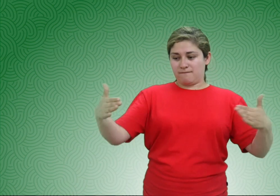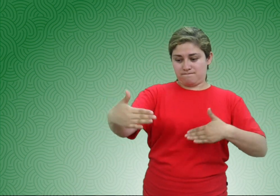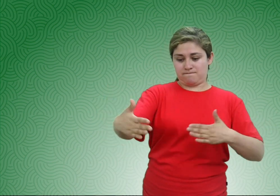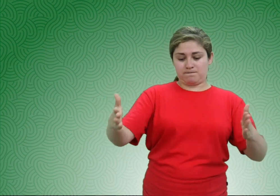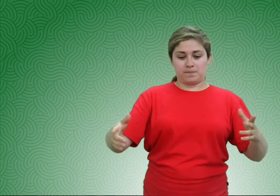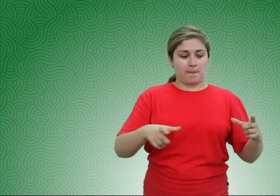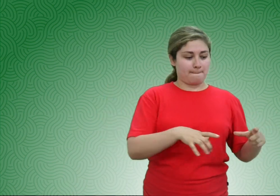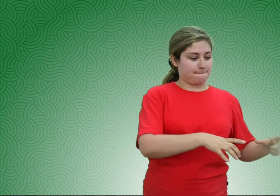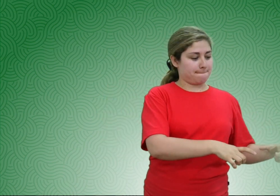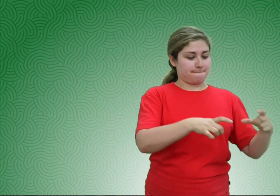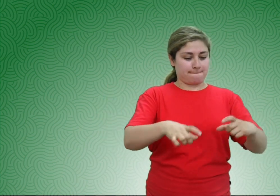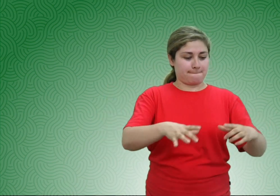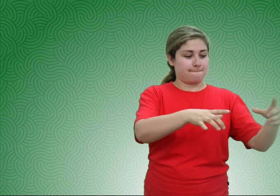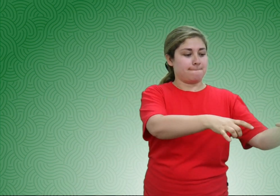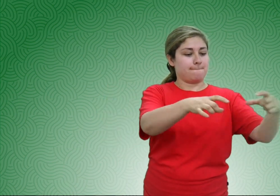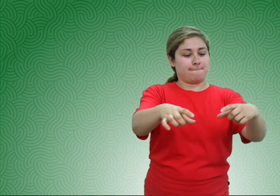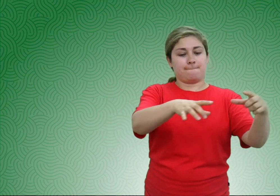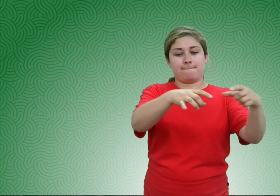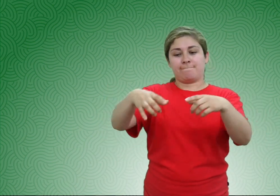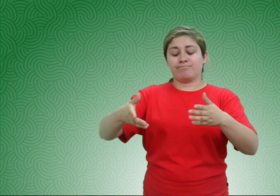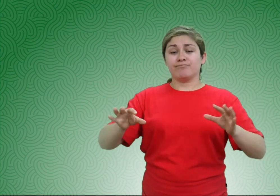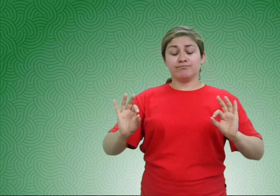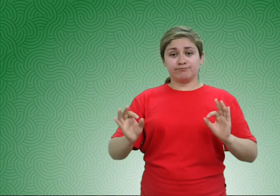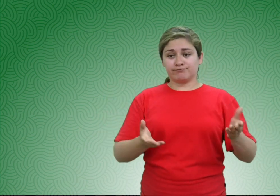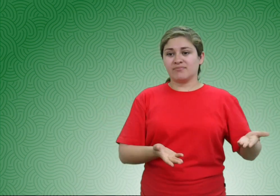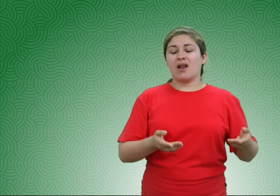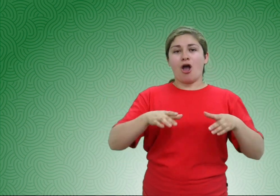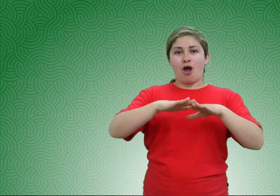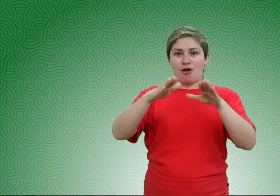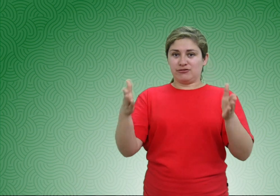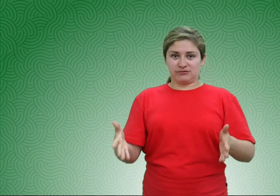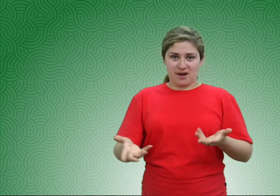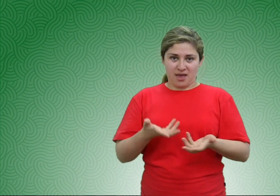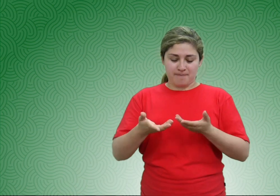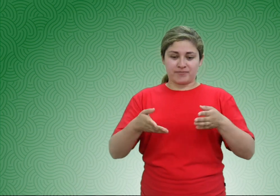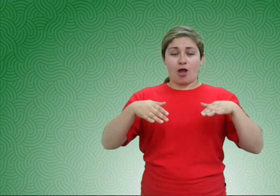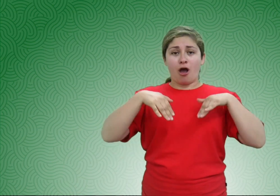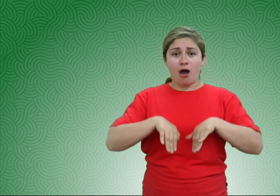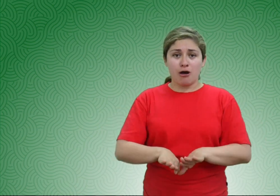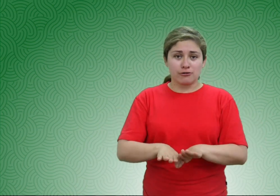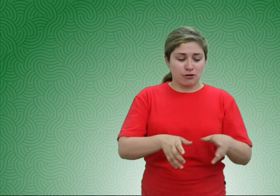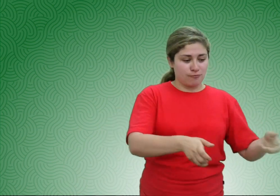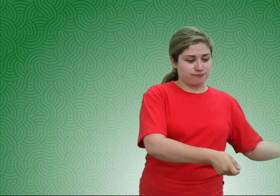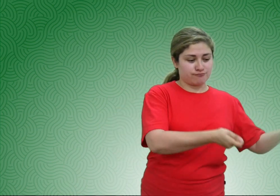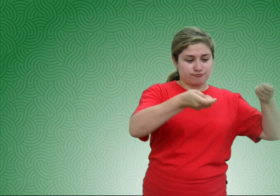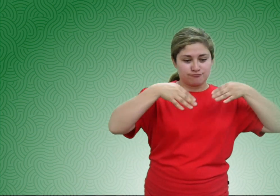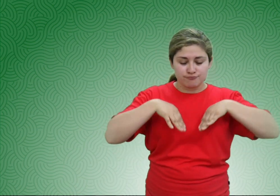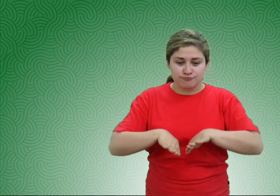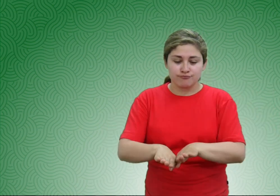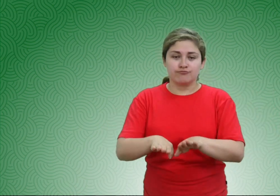centro. Una vez listo, disponemos estas hojas en una fuente de horno y las llevamos al